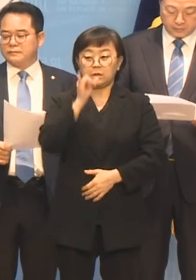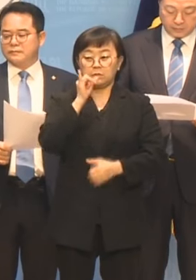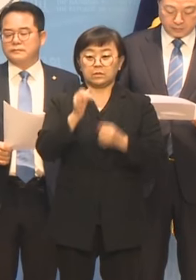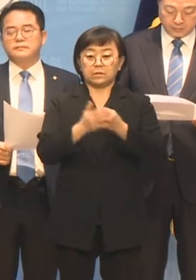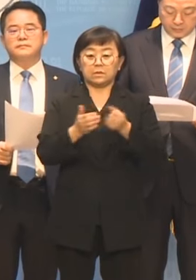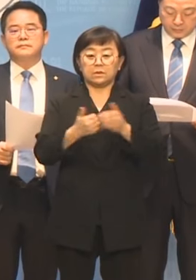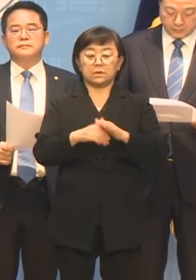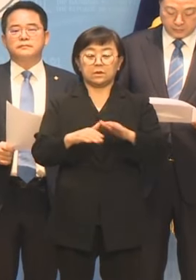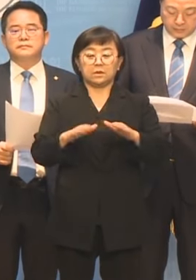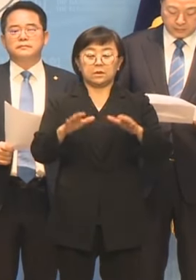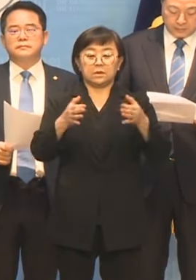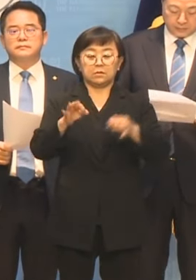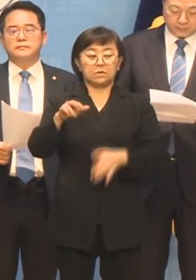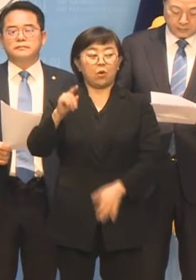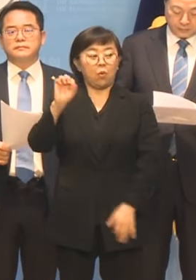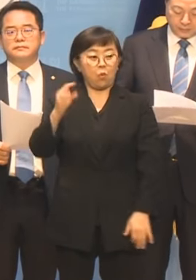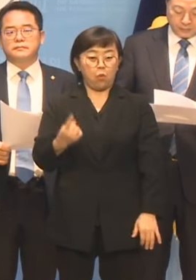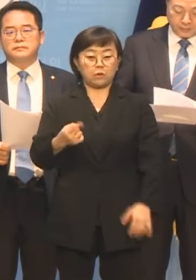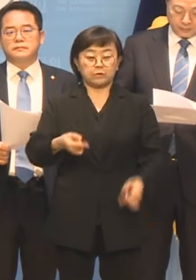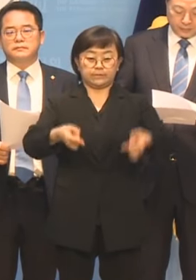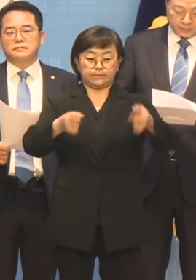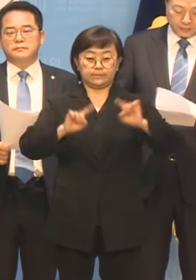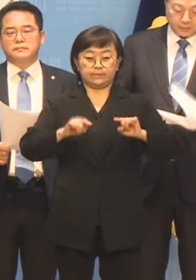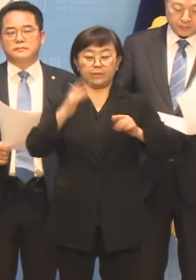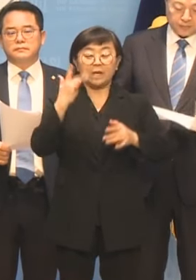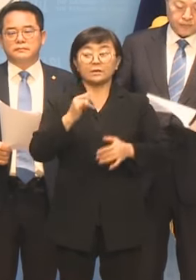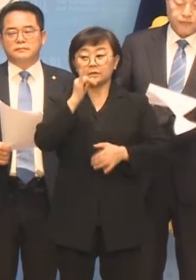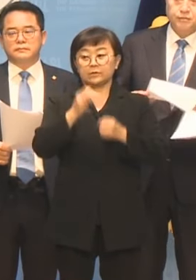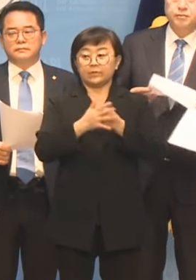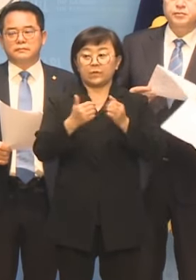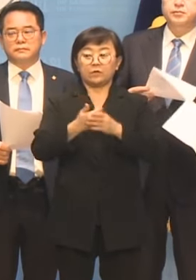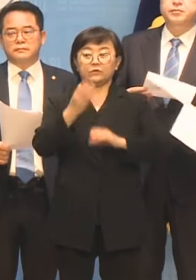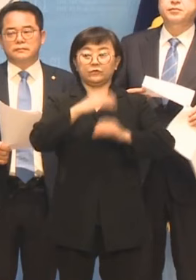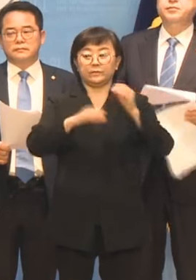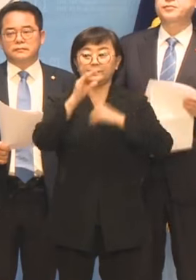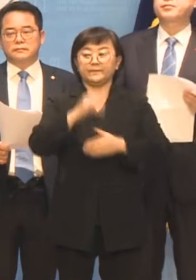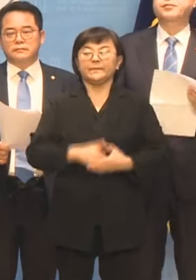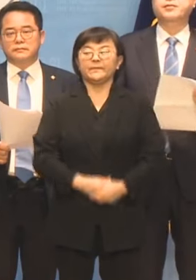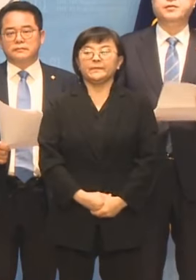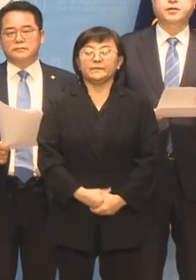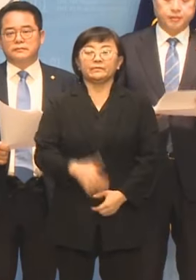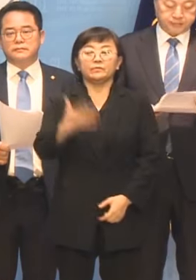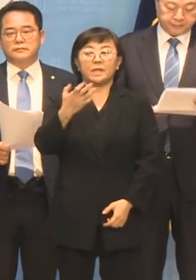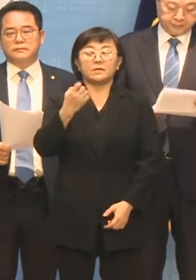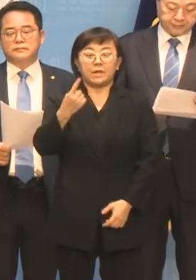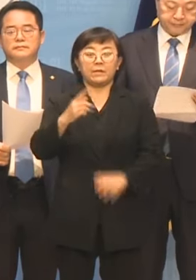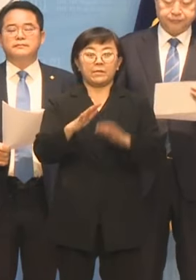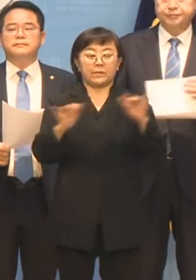있는데요. 김정호 국회의원이 여기 누락되어 있습니다. 그래서 추가하도록 하겠습니다. 총